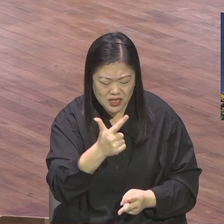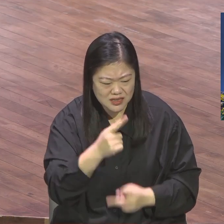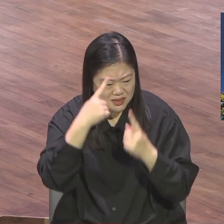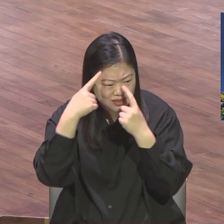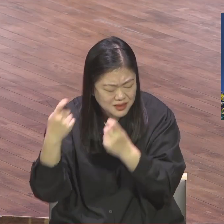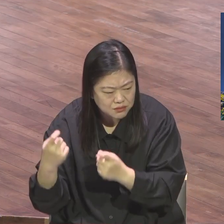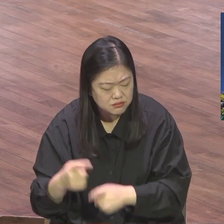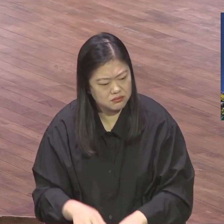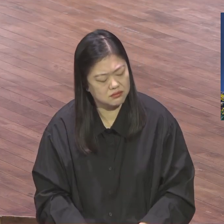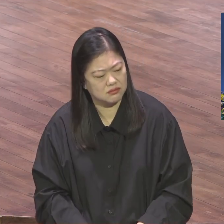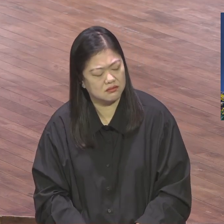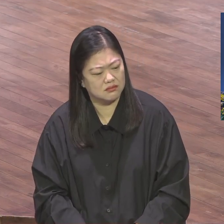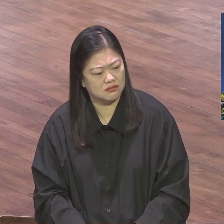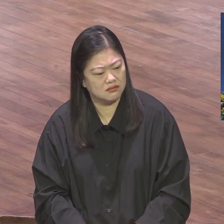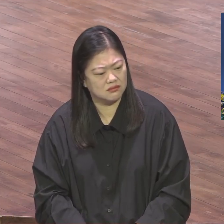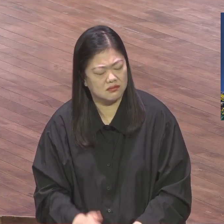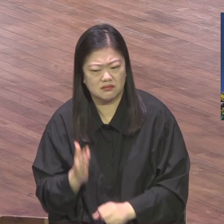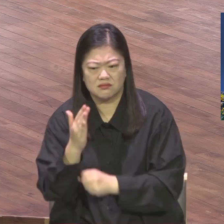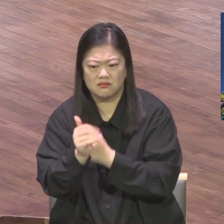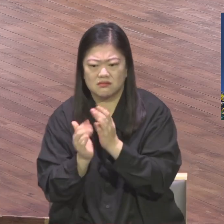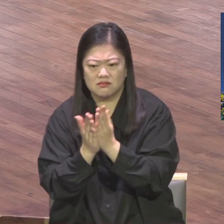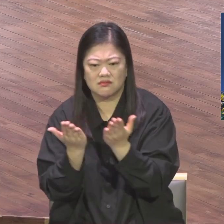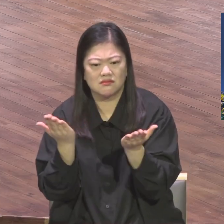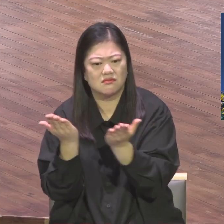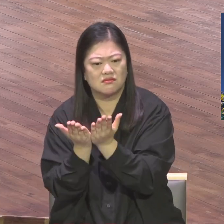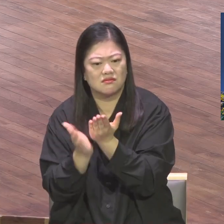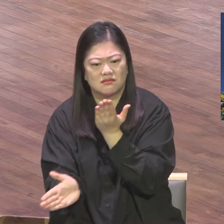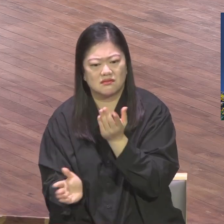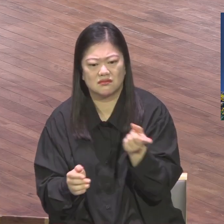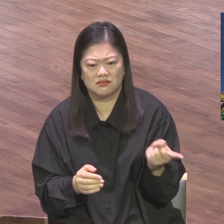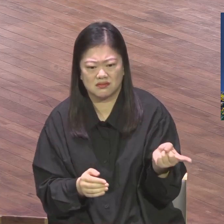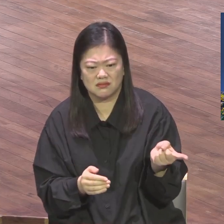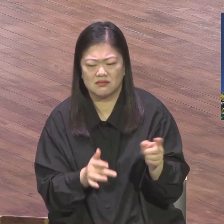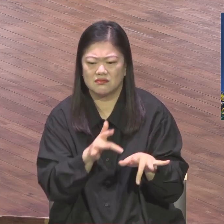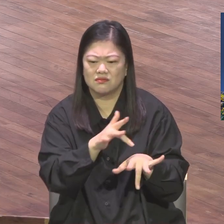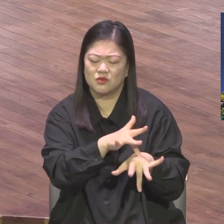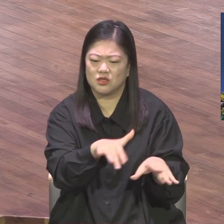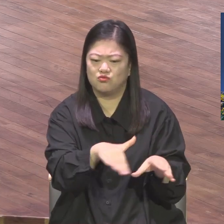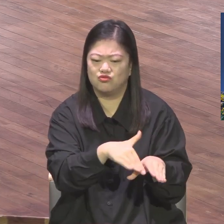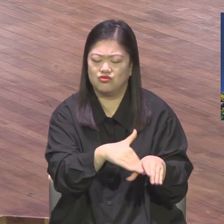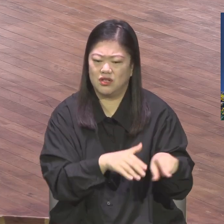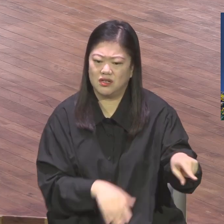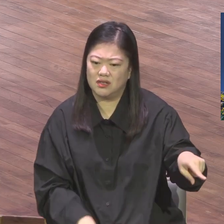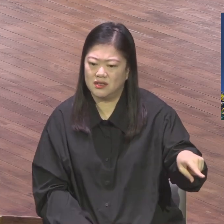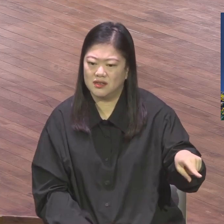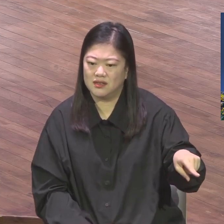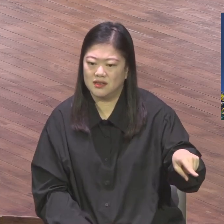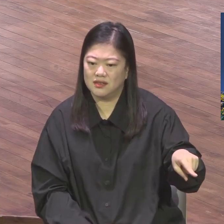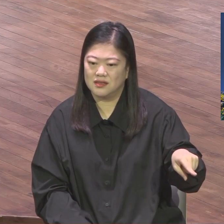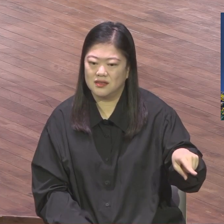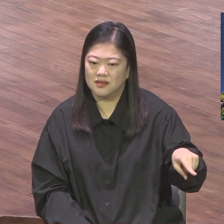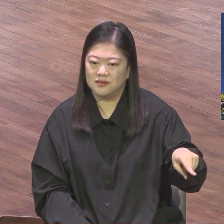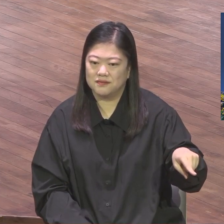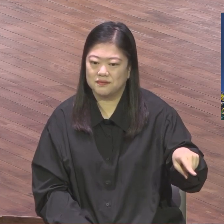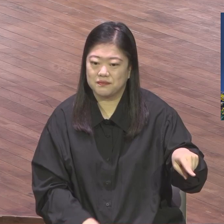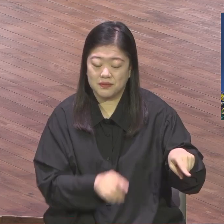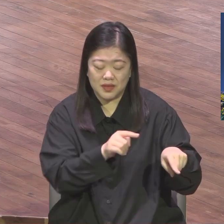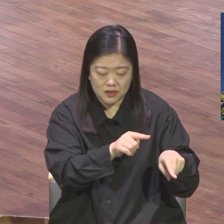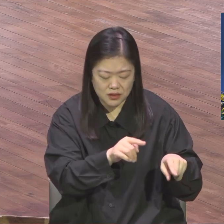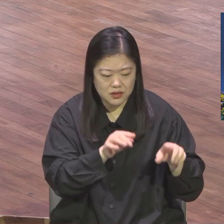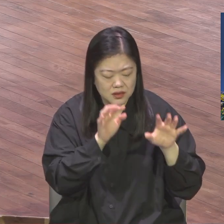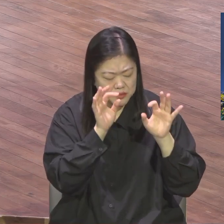렘넌트 위원회에서는 렘넌트들에게 현장의 영적 상황, 이 지금 세상의 영적